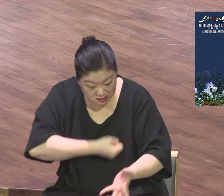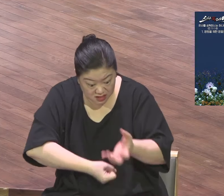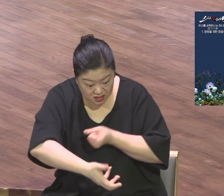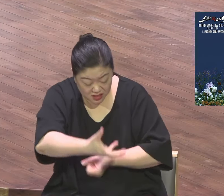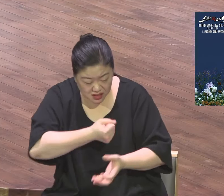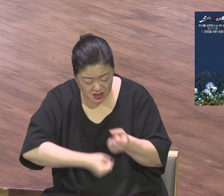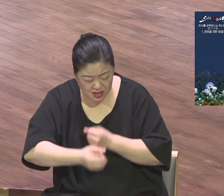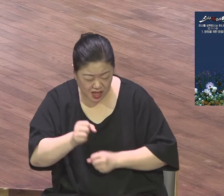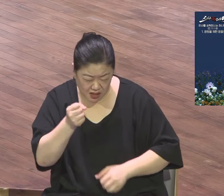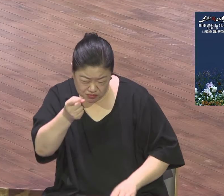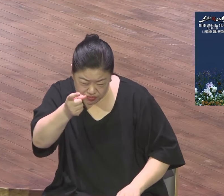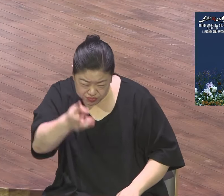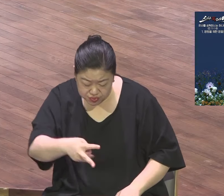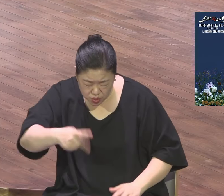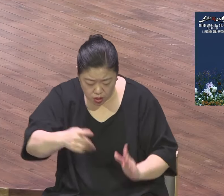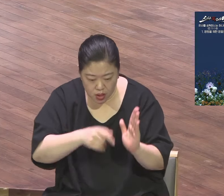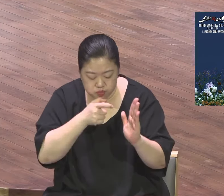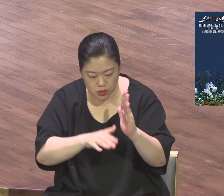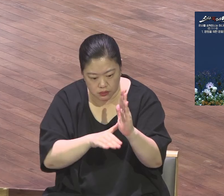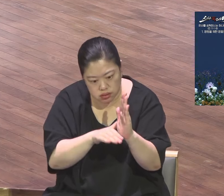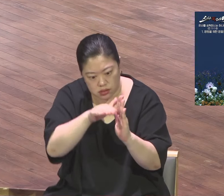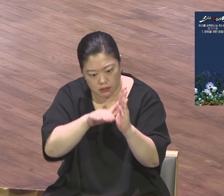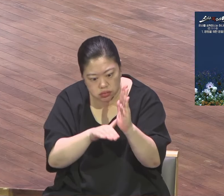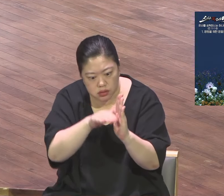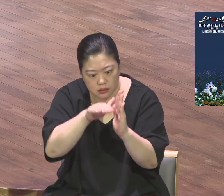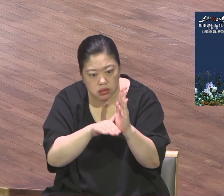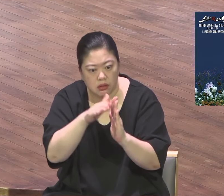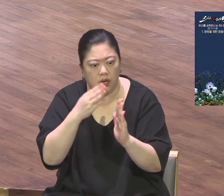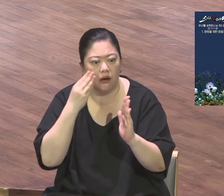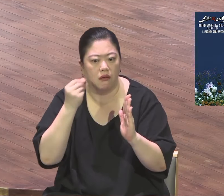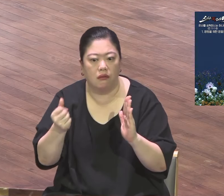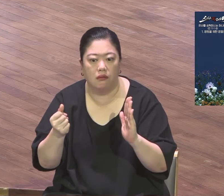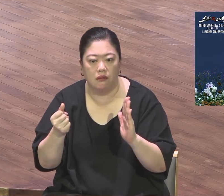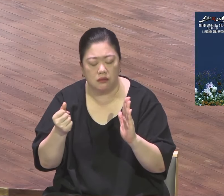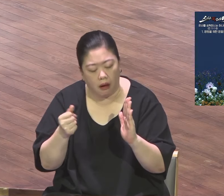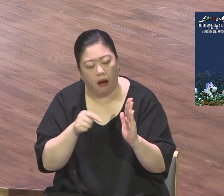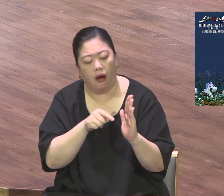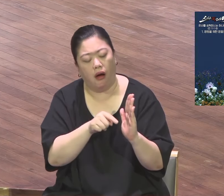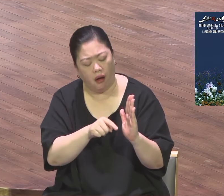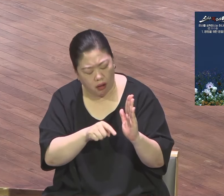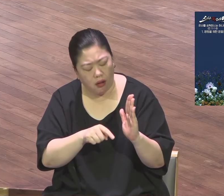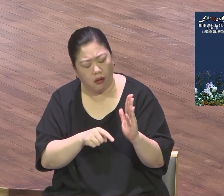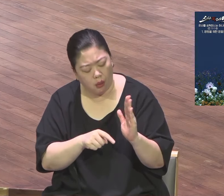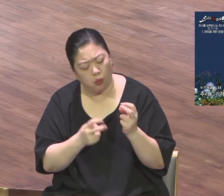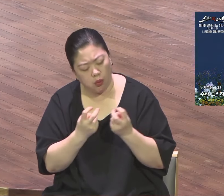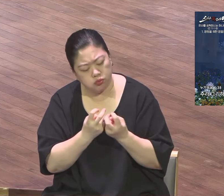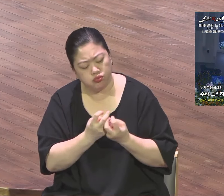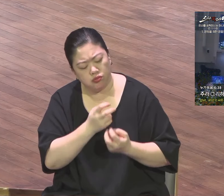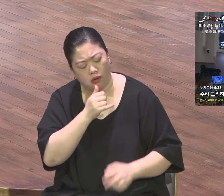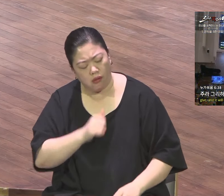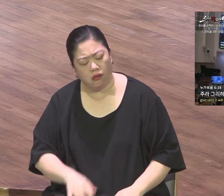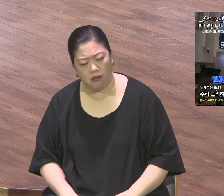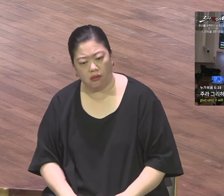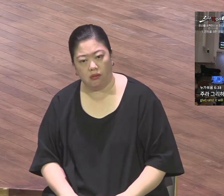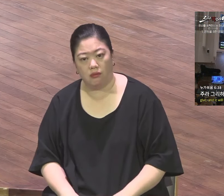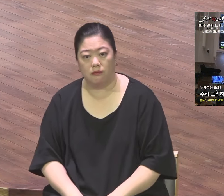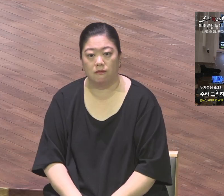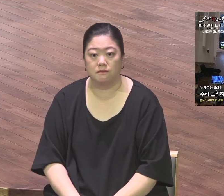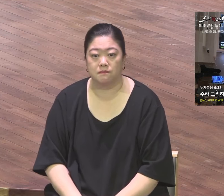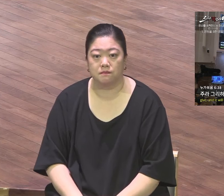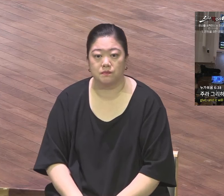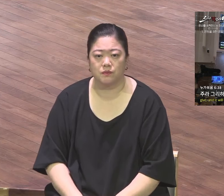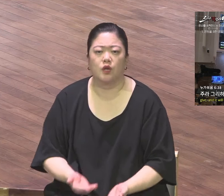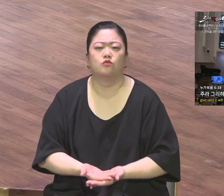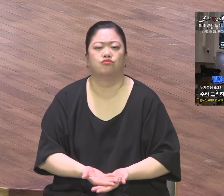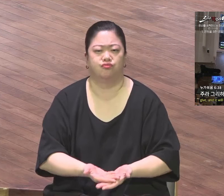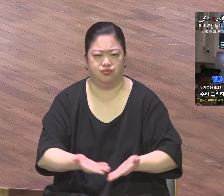바랍니다. 누가 뭐라 그래도 지속하시. 누가 보면 6장 38절을 보면 주라 그리하면 너희에게 줄